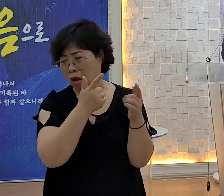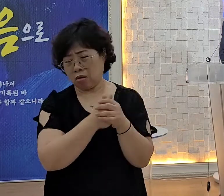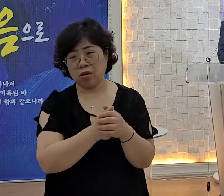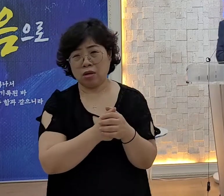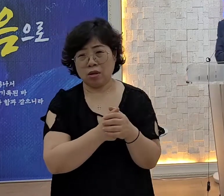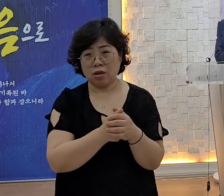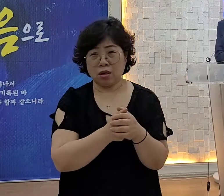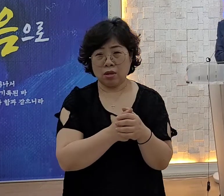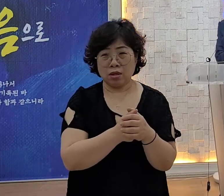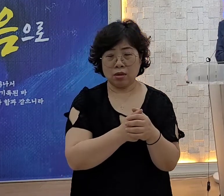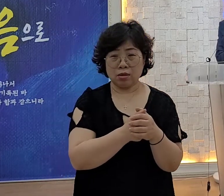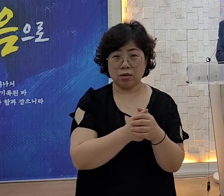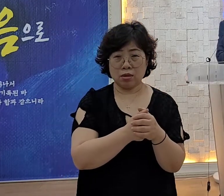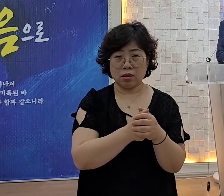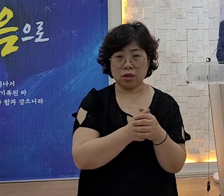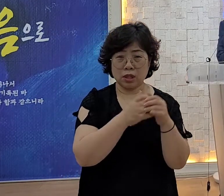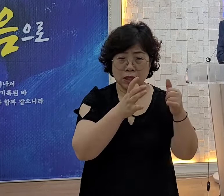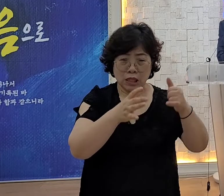뭐가 제대로 된 게 있어요.